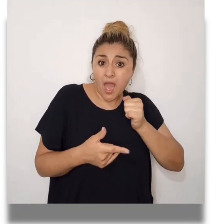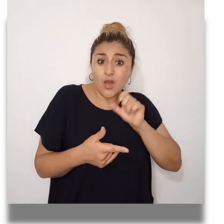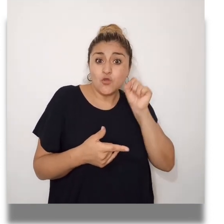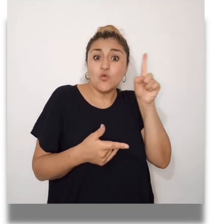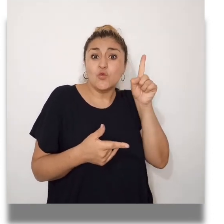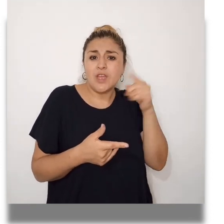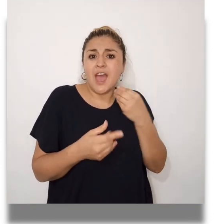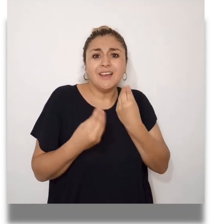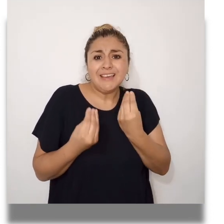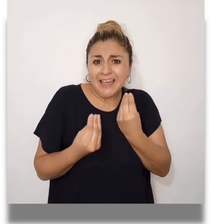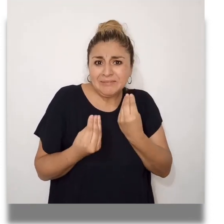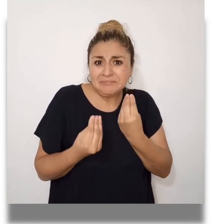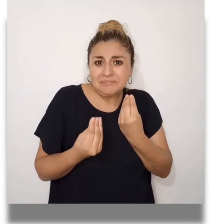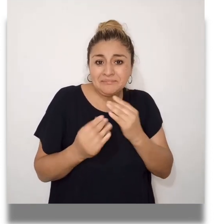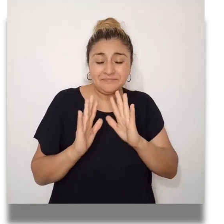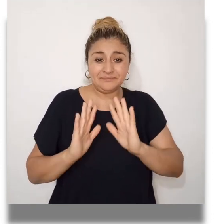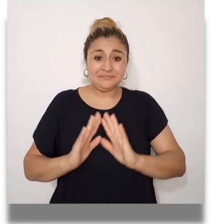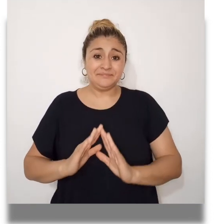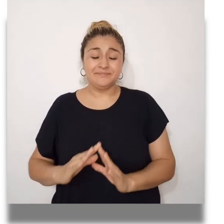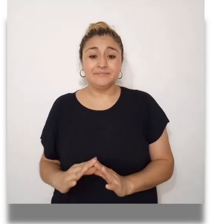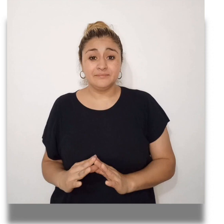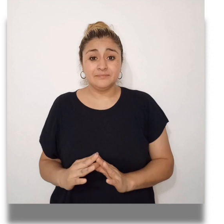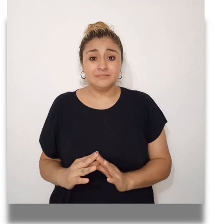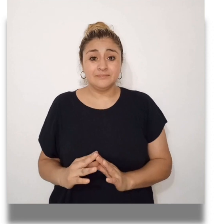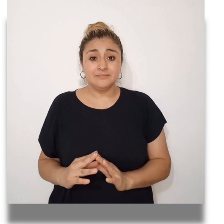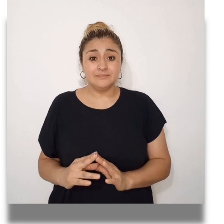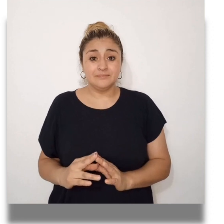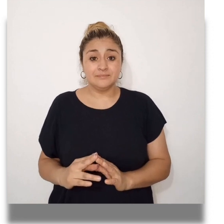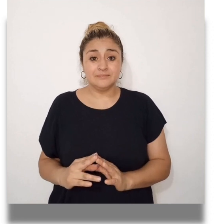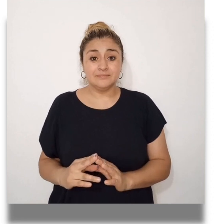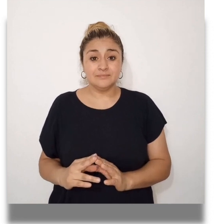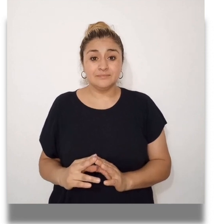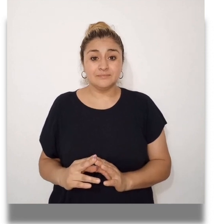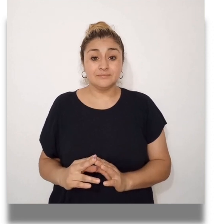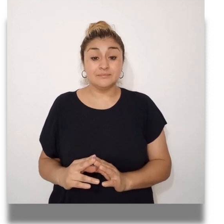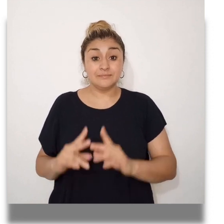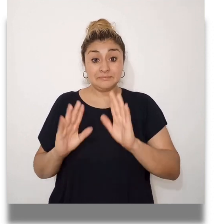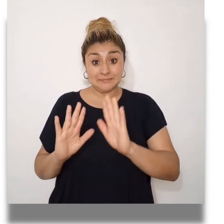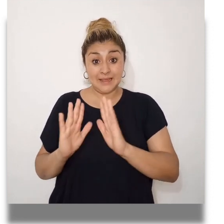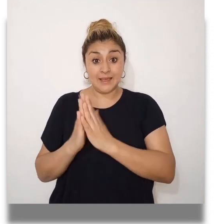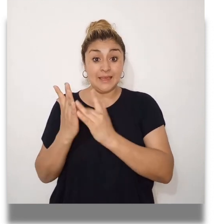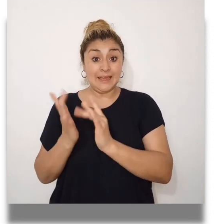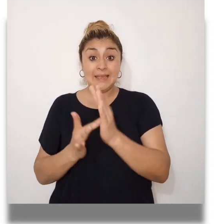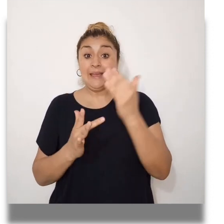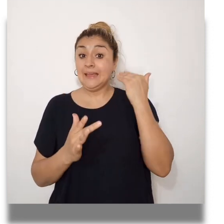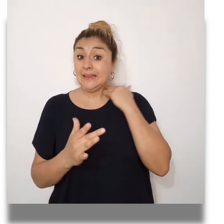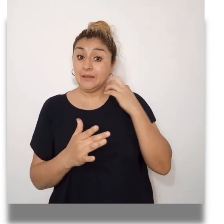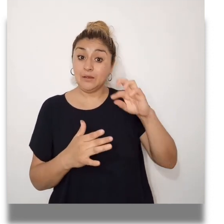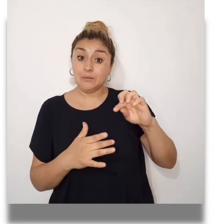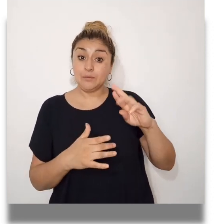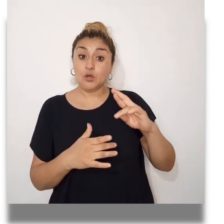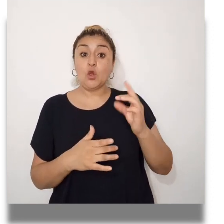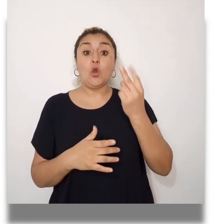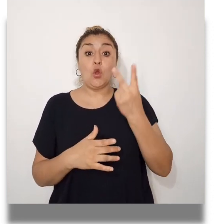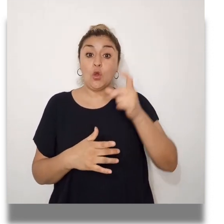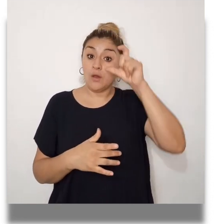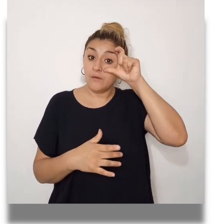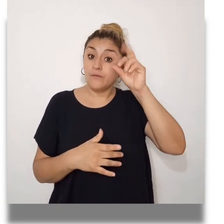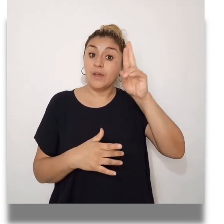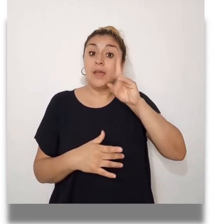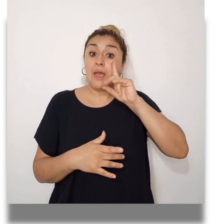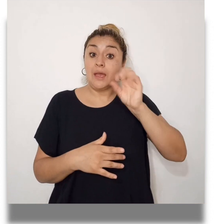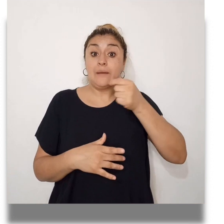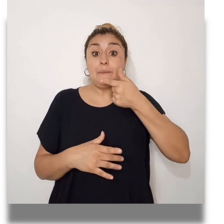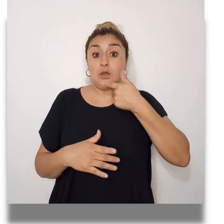Dans le livre des Proverbes, du chapitre 1 au 9, en el libro de Proverbios, del